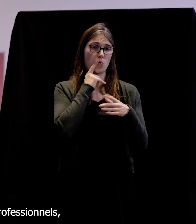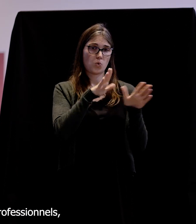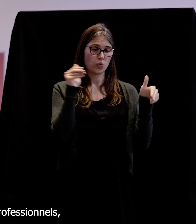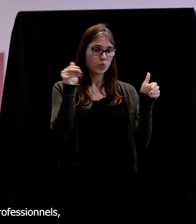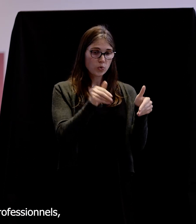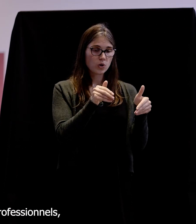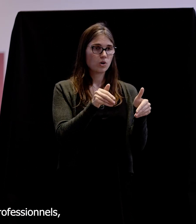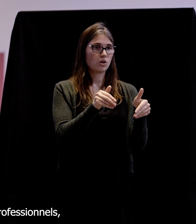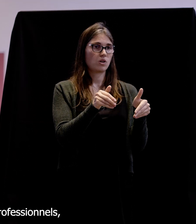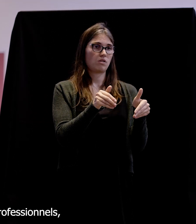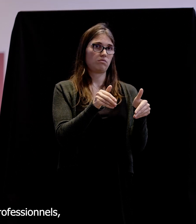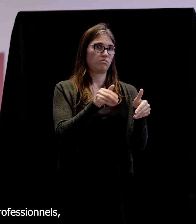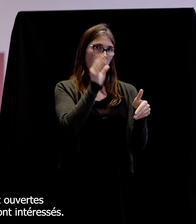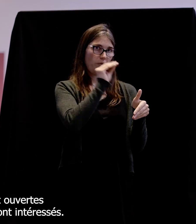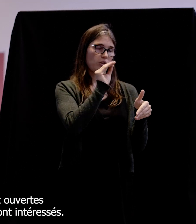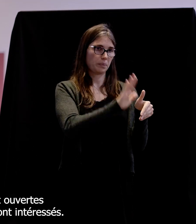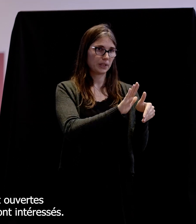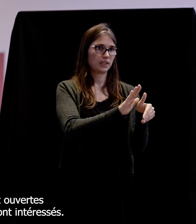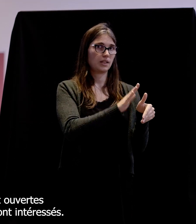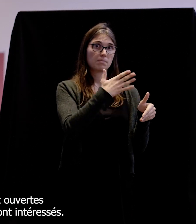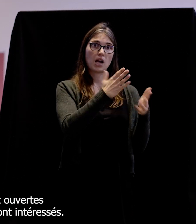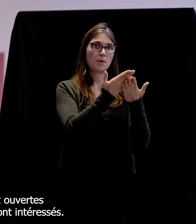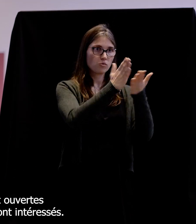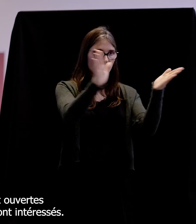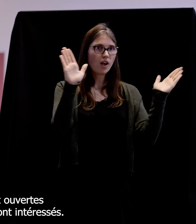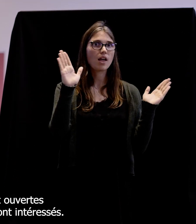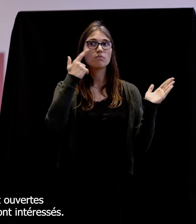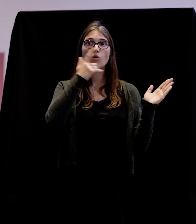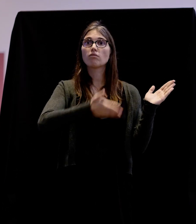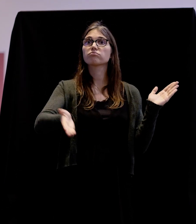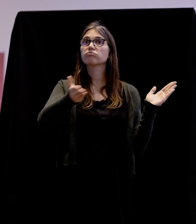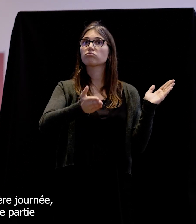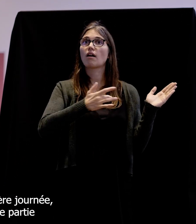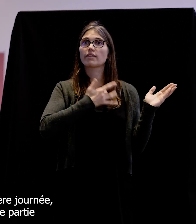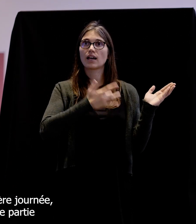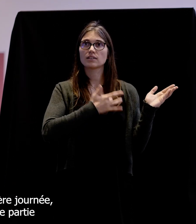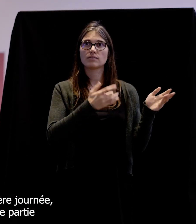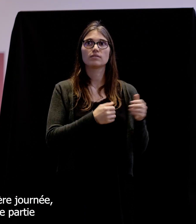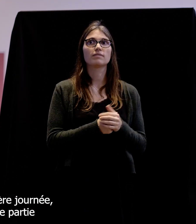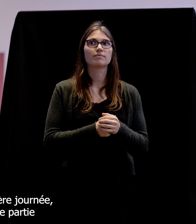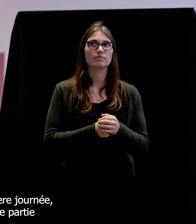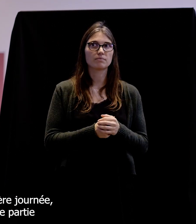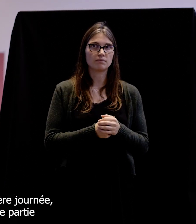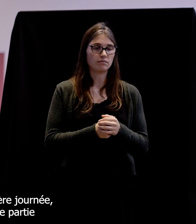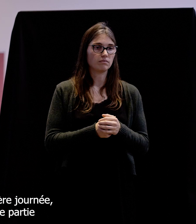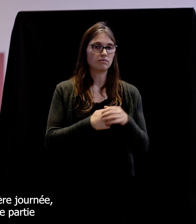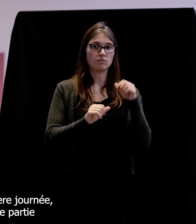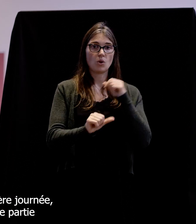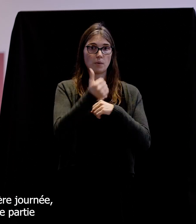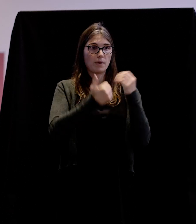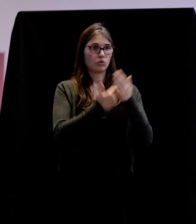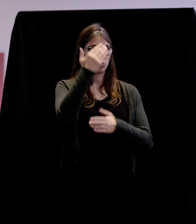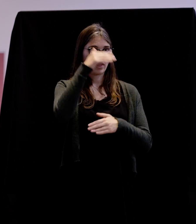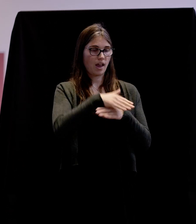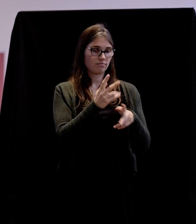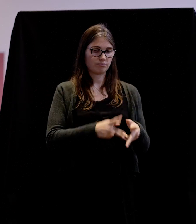accès aux professionnels, mais qui sont ouvertes à tous ceux qui sont intéressés. Donc la première journée, il y a eu une partie